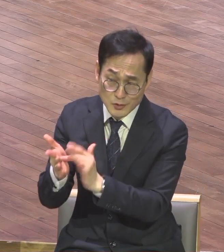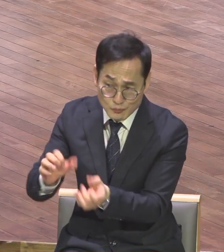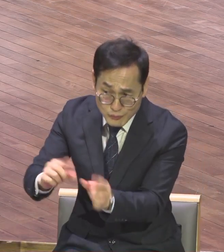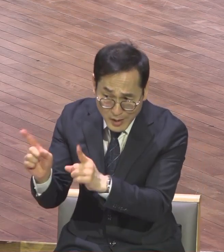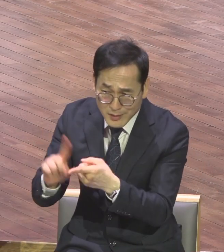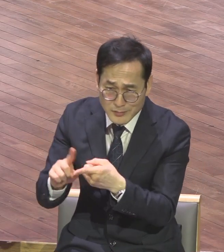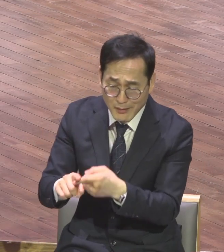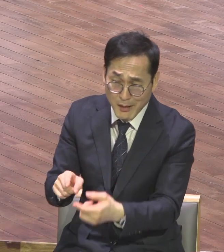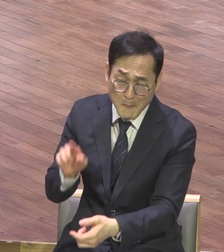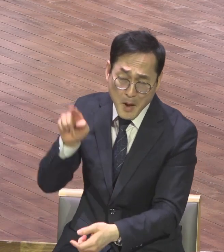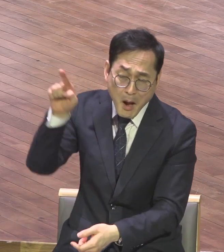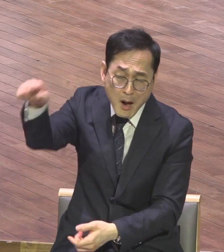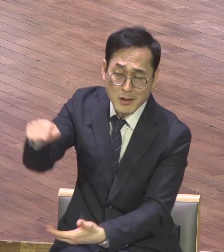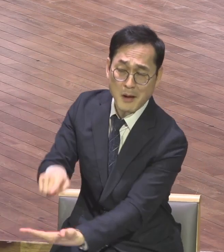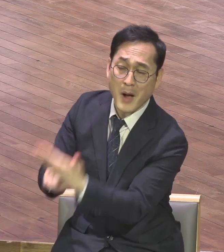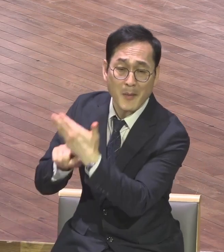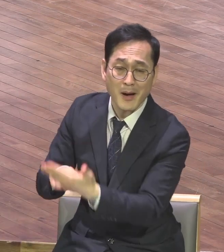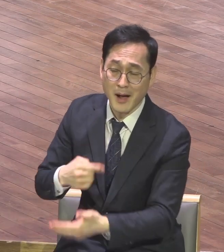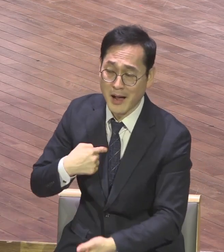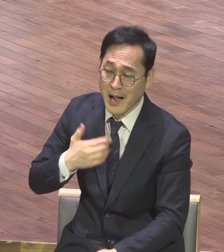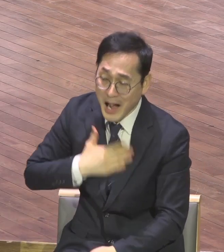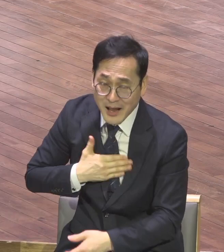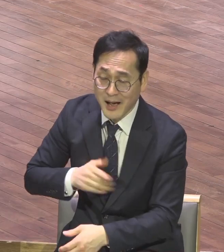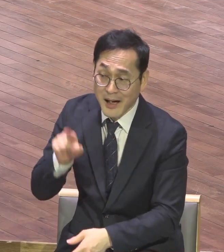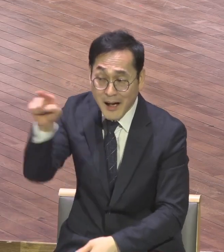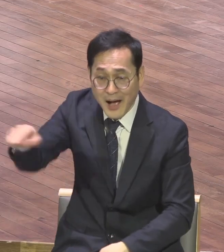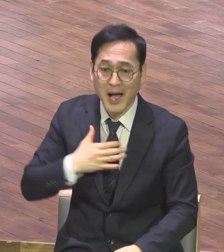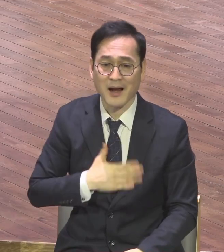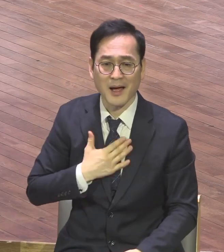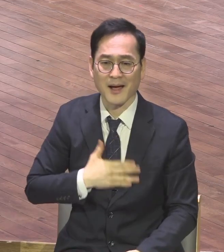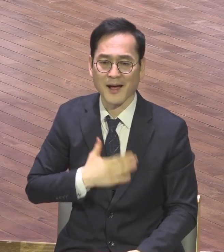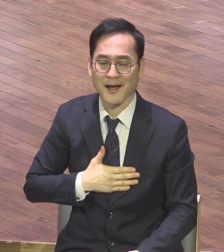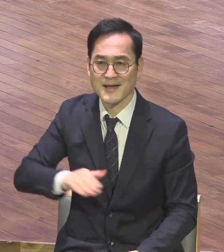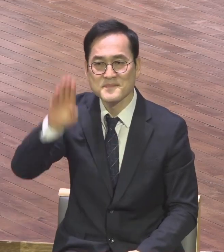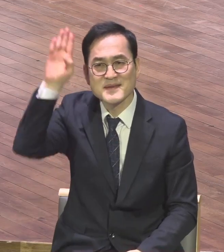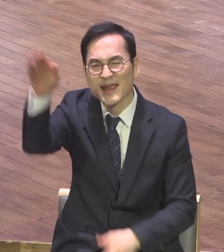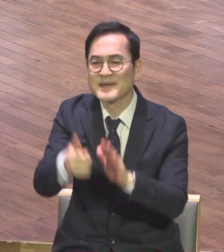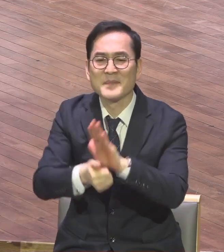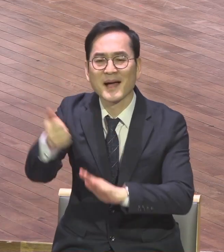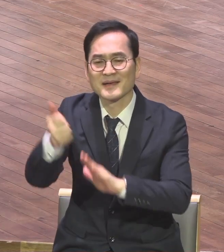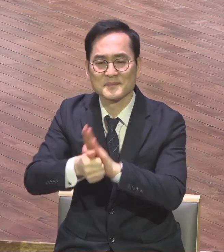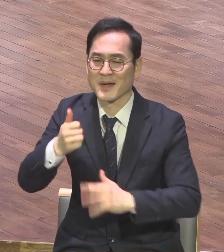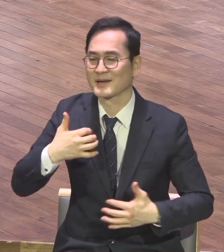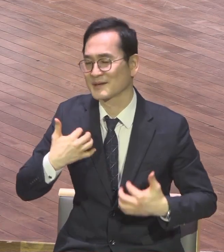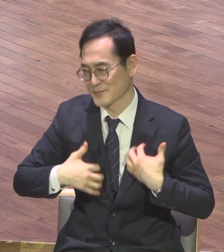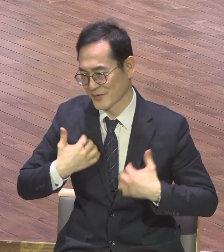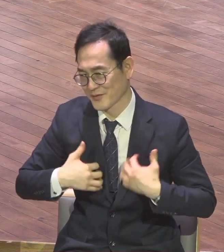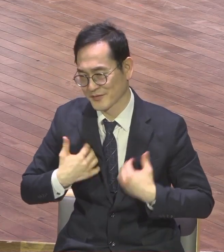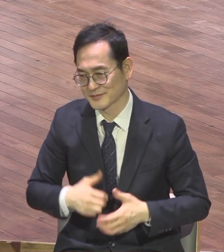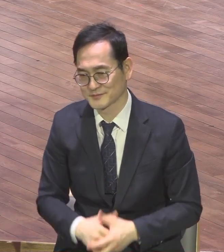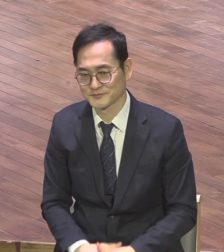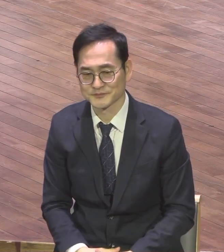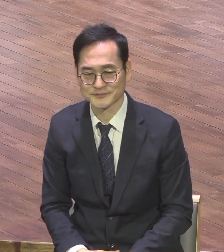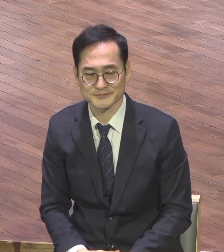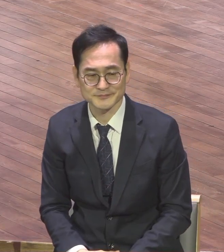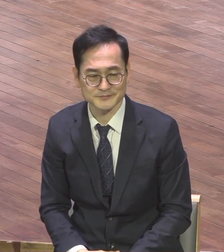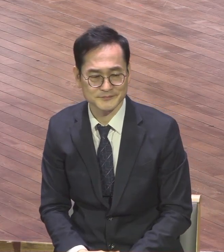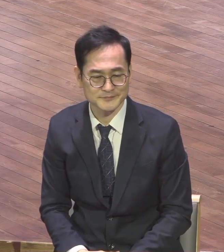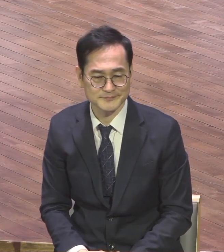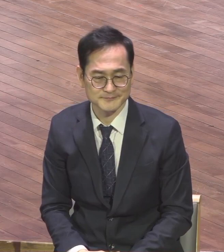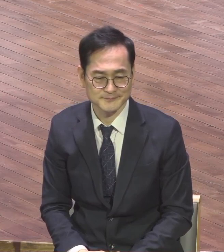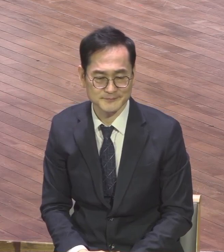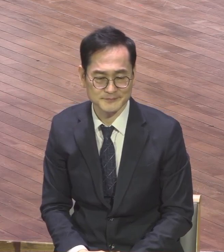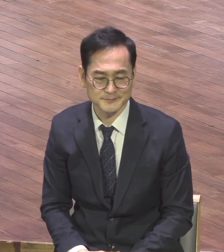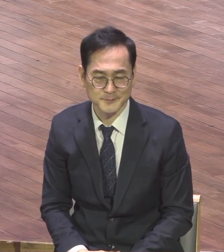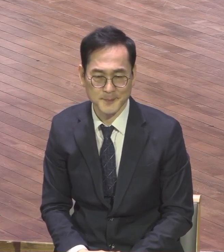늘 기쁨이 충만하다. 부활신앙 가진 자의 삶은 다릅니다. 부활신앙 가진 자의 삶은 이렇게